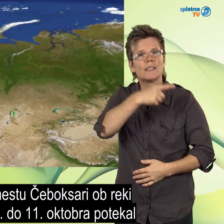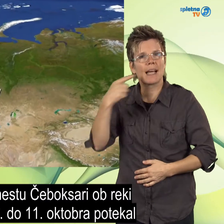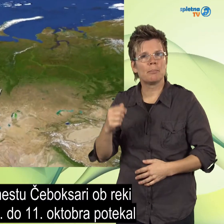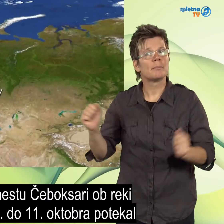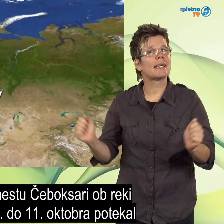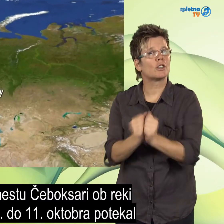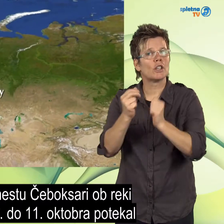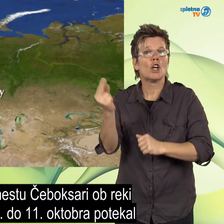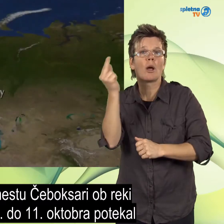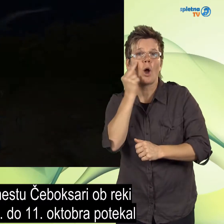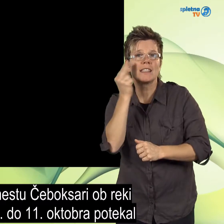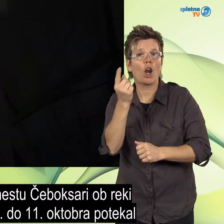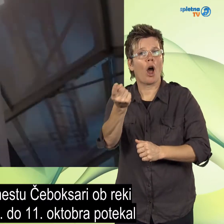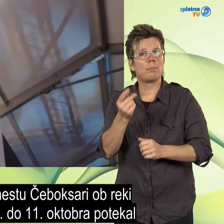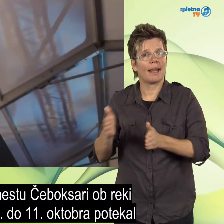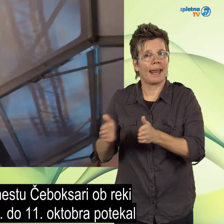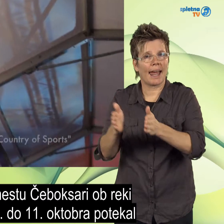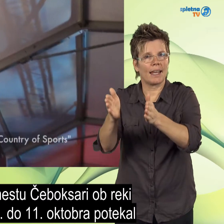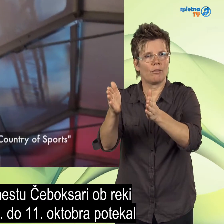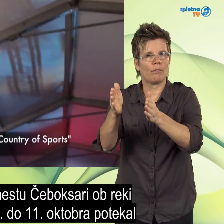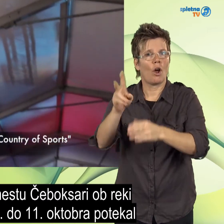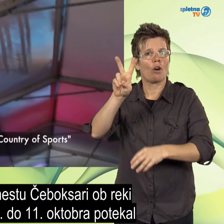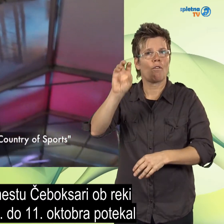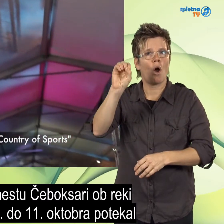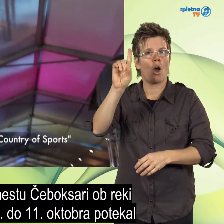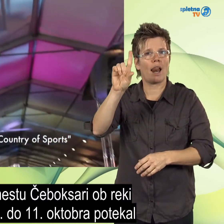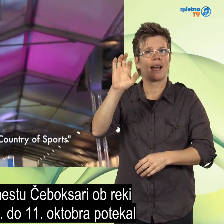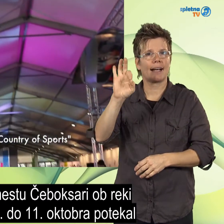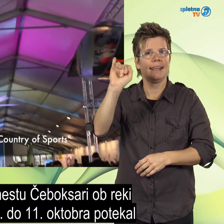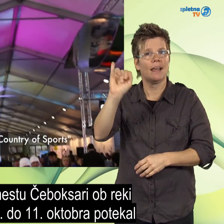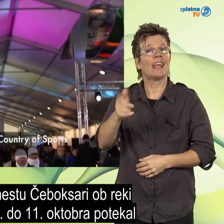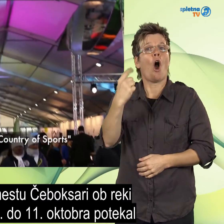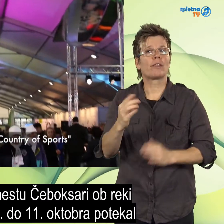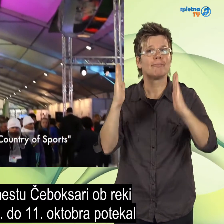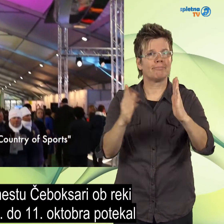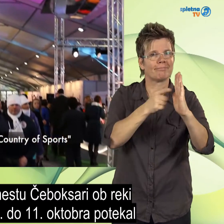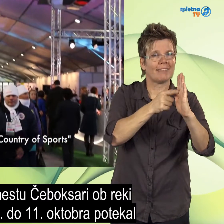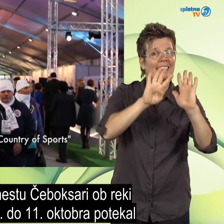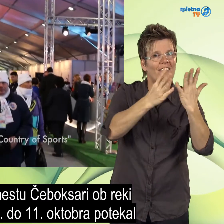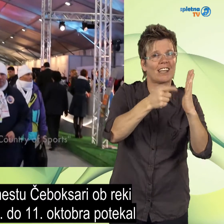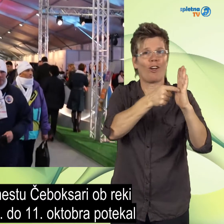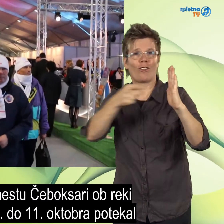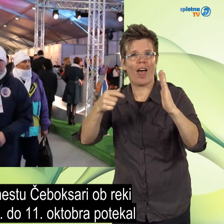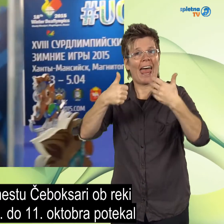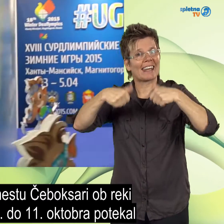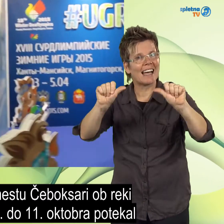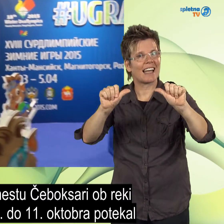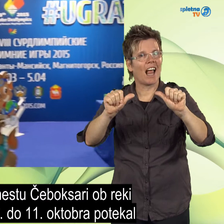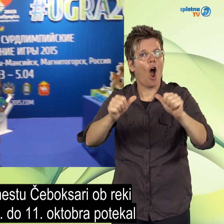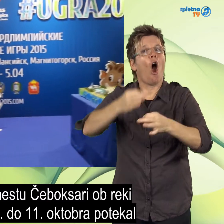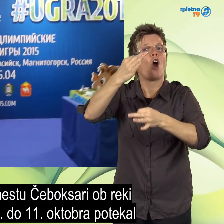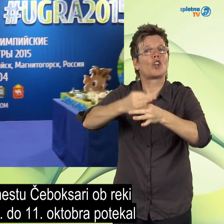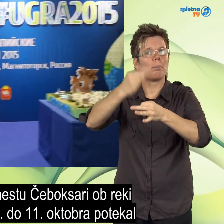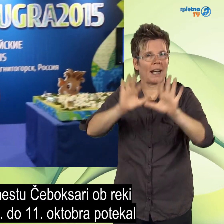V ruskem mestu Čeboksari ob reki Volgi je od 9. do 11. oktobra potekal 5. mednarodni športni